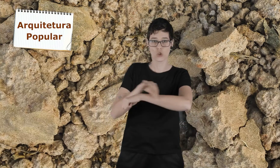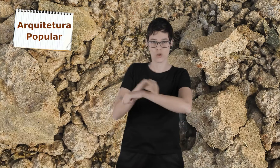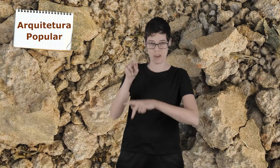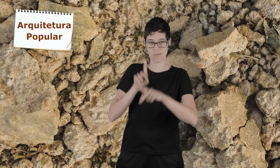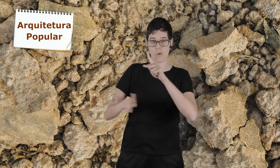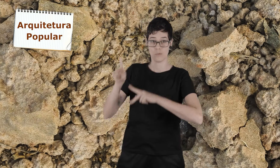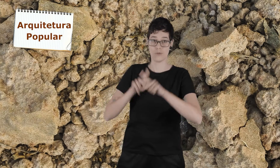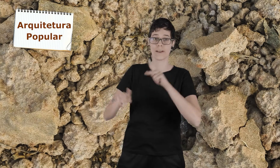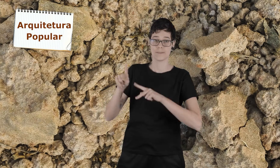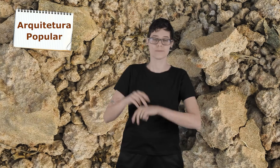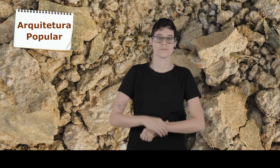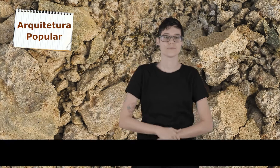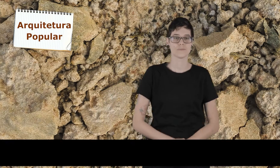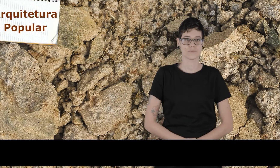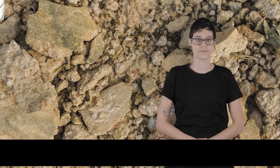Arquitetura popular.